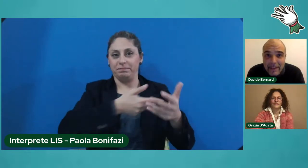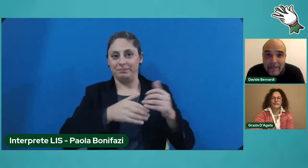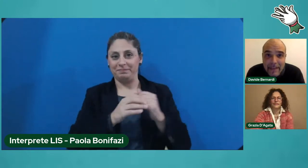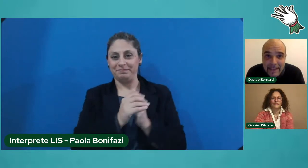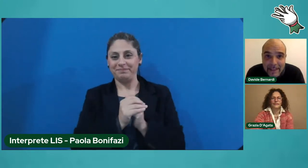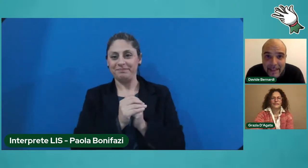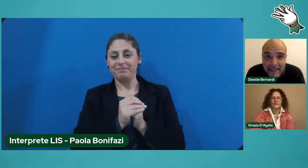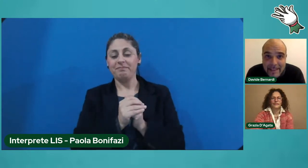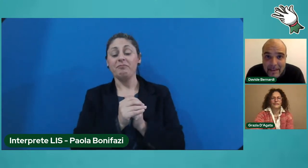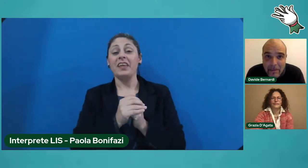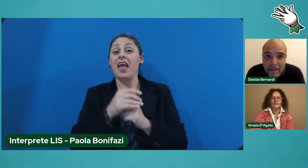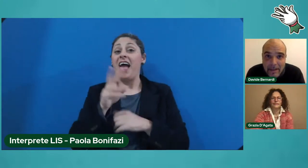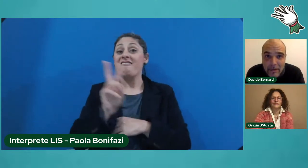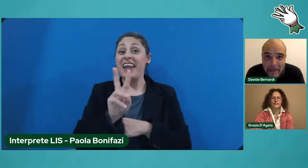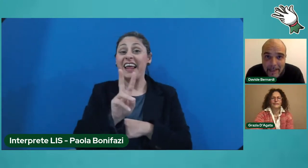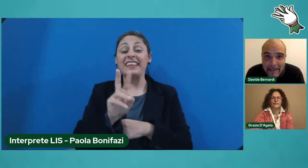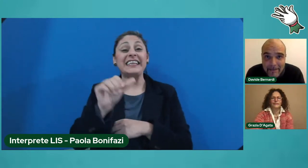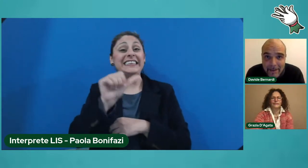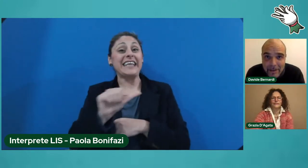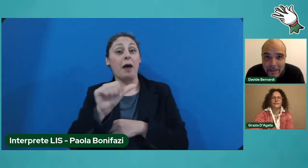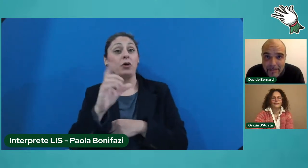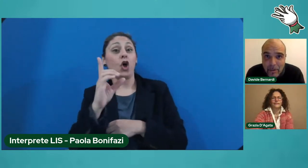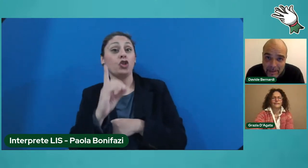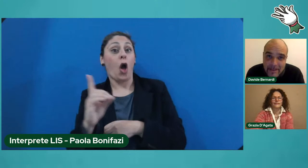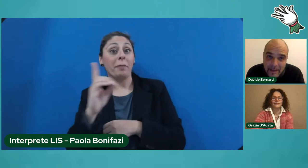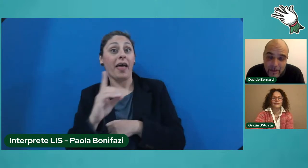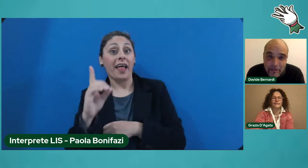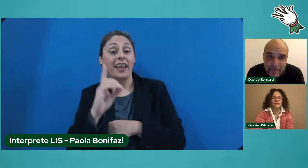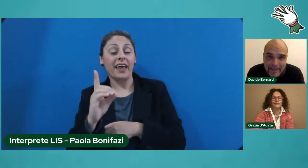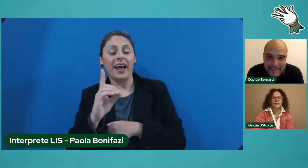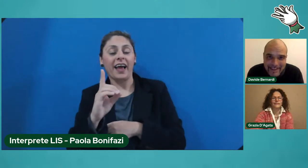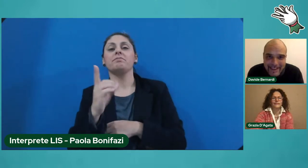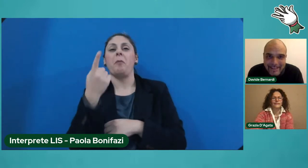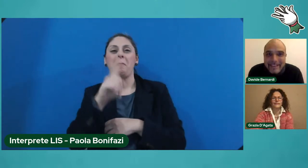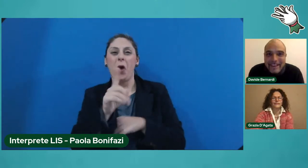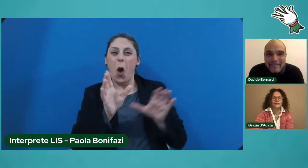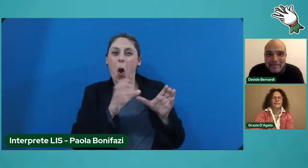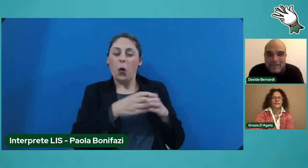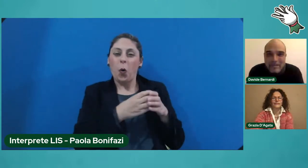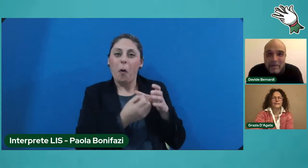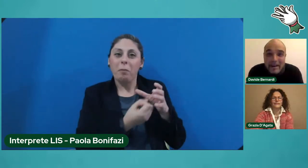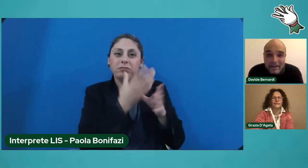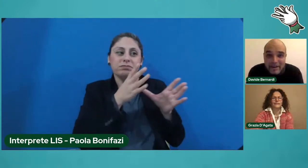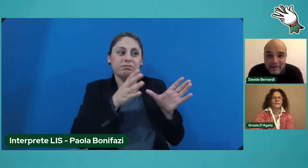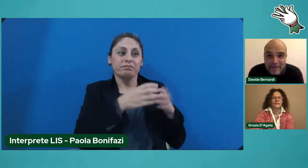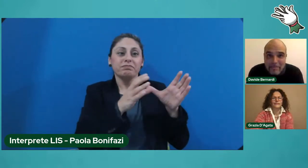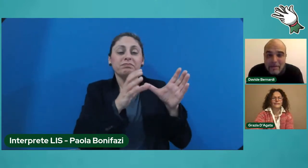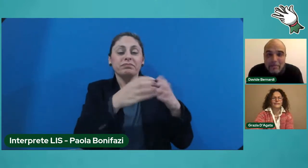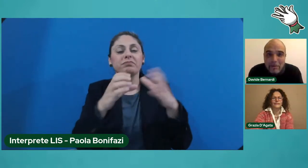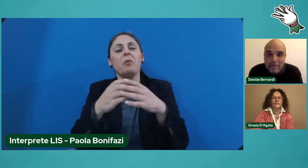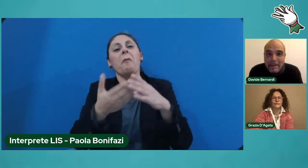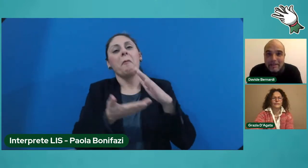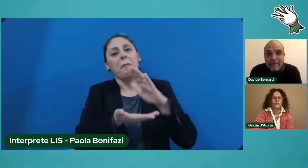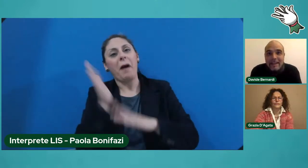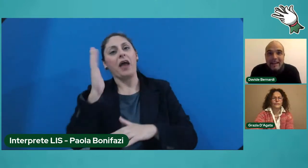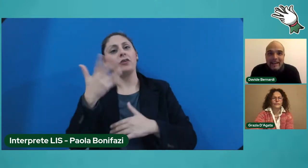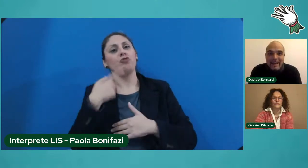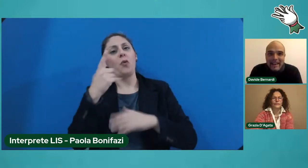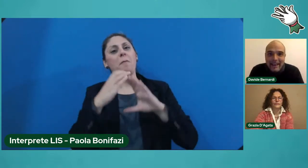Il venerdì e il sabato e la domenica invece questi gruppi che si creano appunto partono. Abbiamo un pulmino e